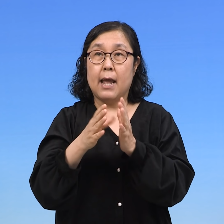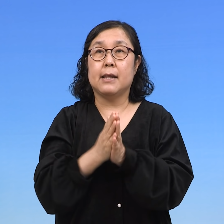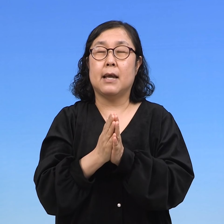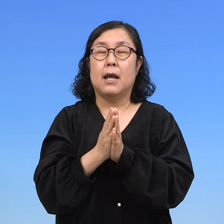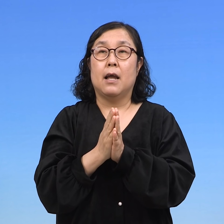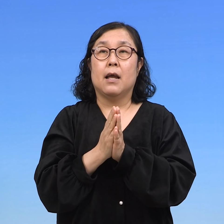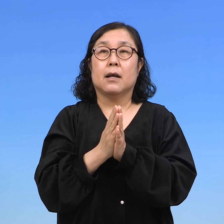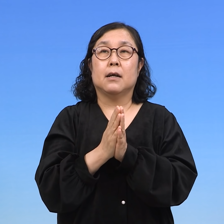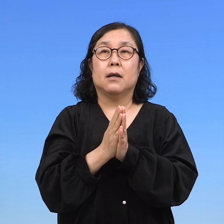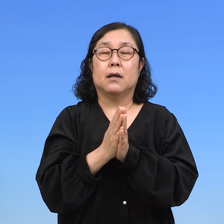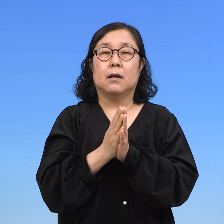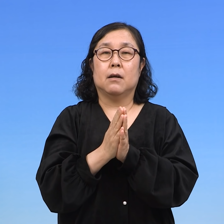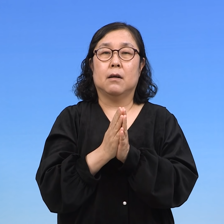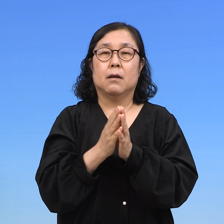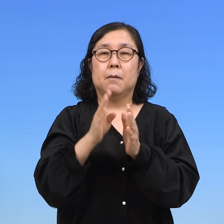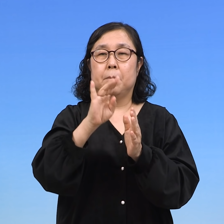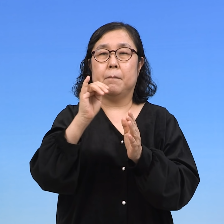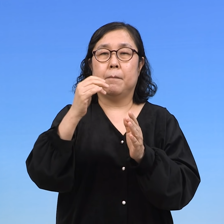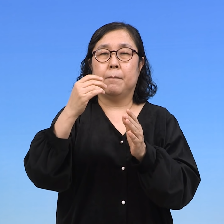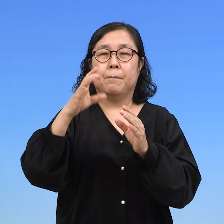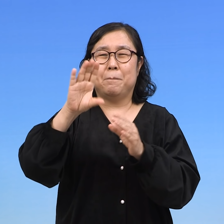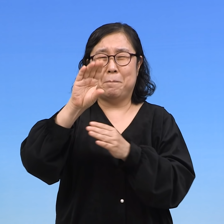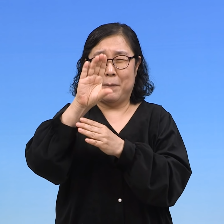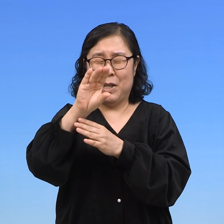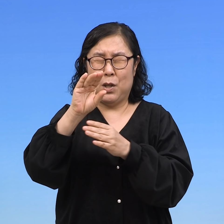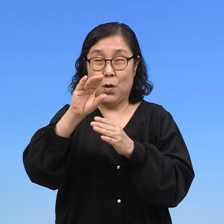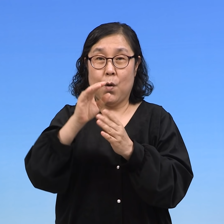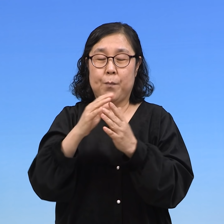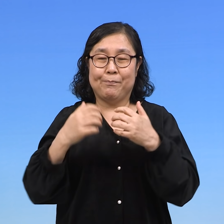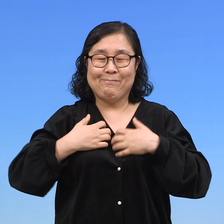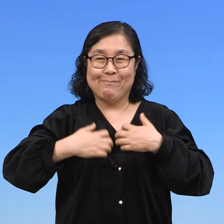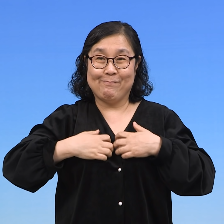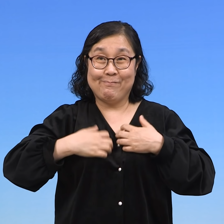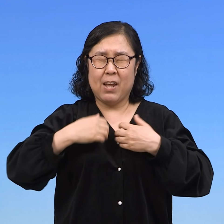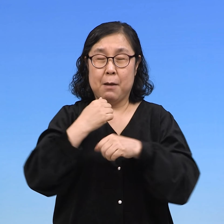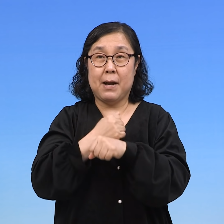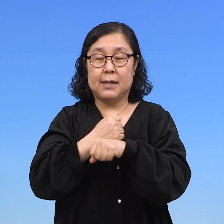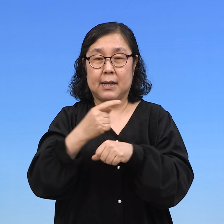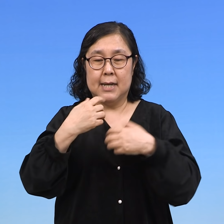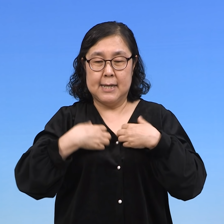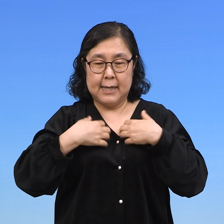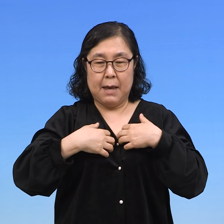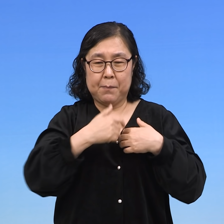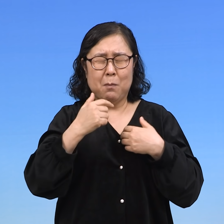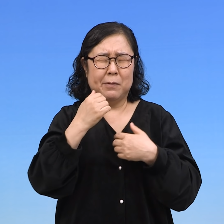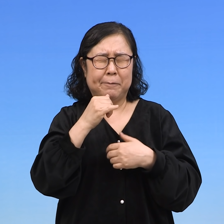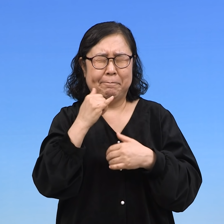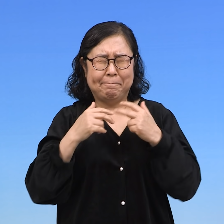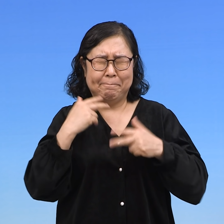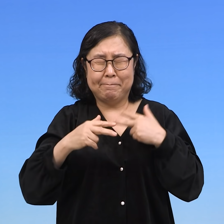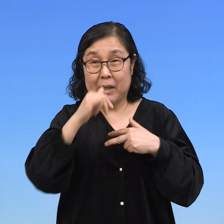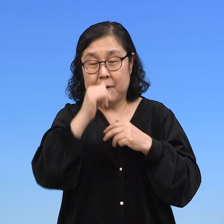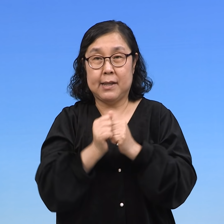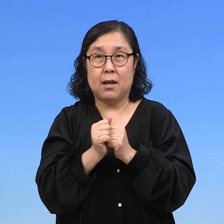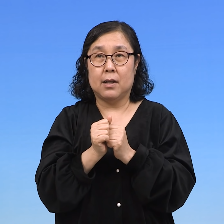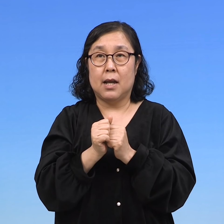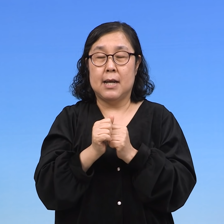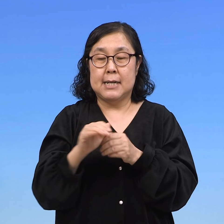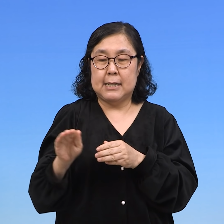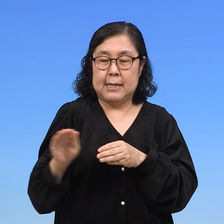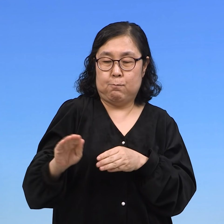비디오 게임을 하는데 하나가 너무 재밌어가지고 저도 누나 집에 갈 때마다 이제 그 게임을 했는데 그게 자동차